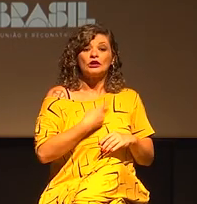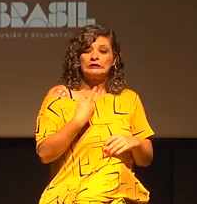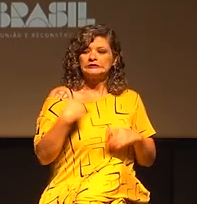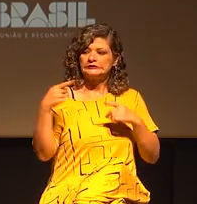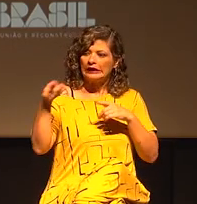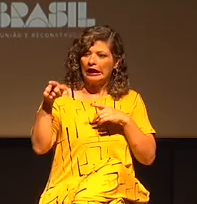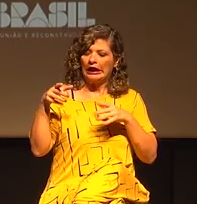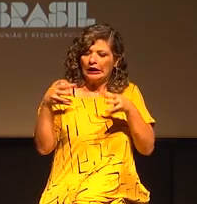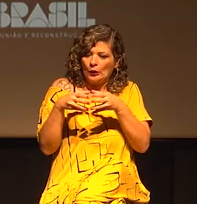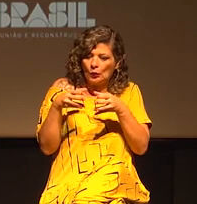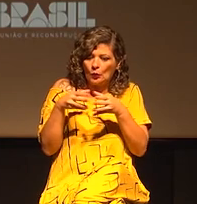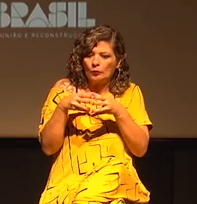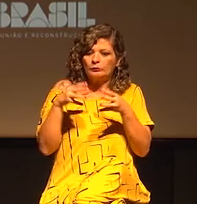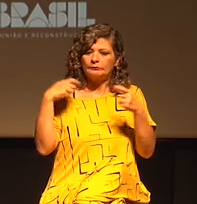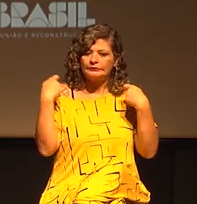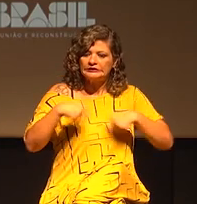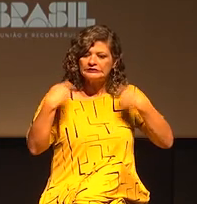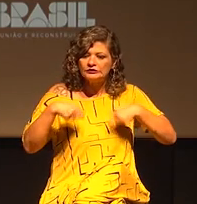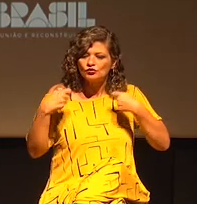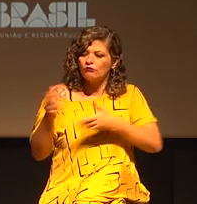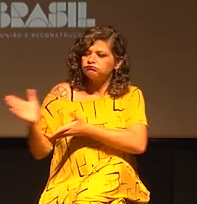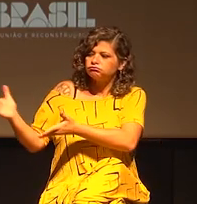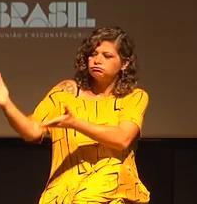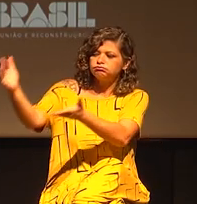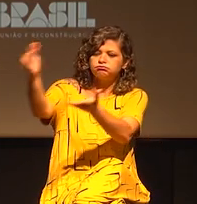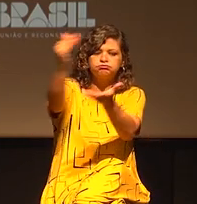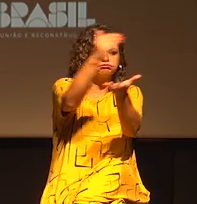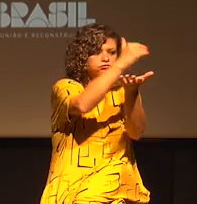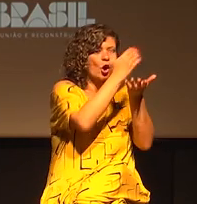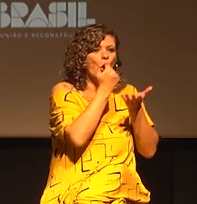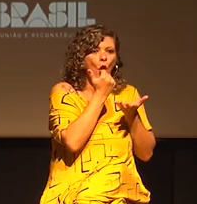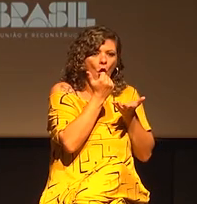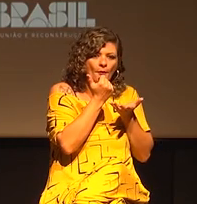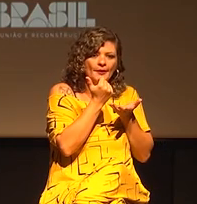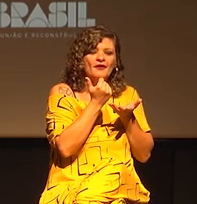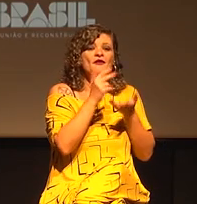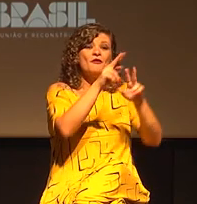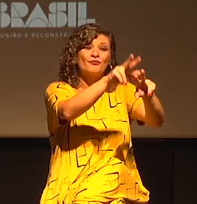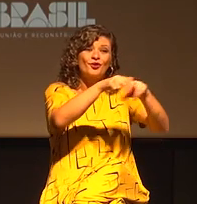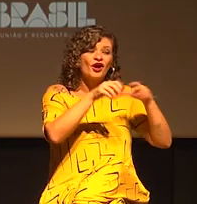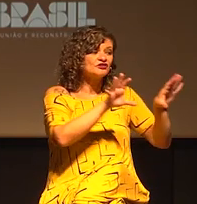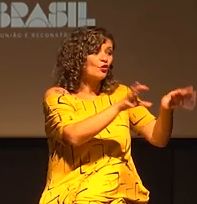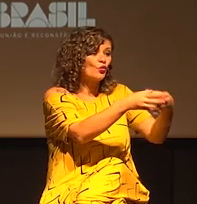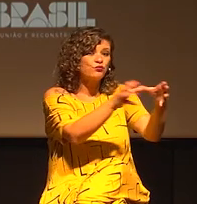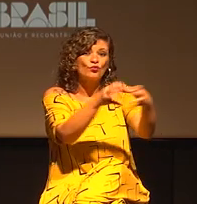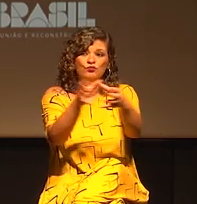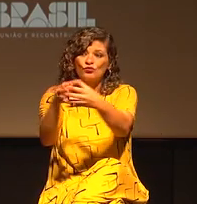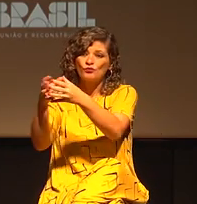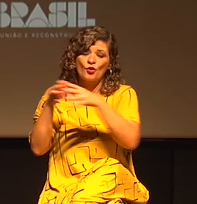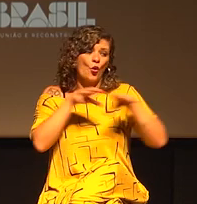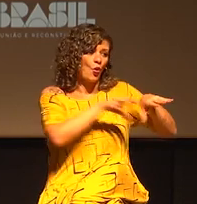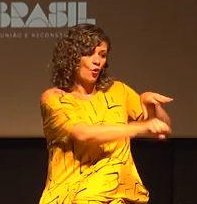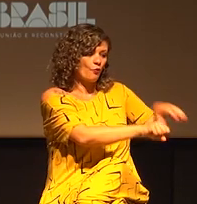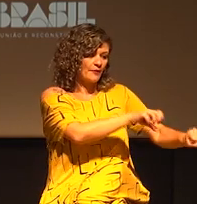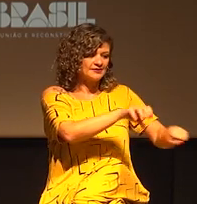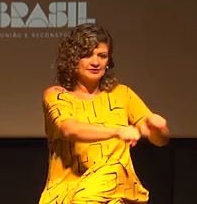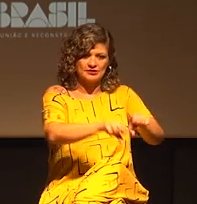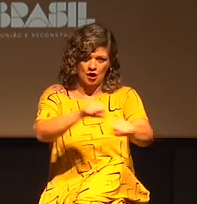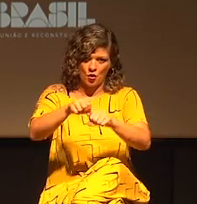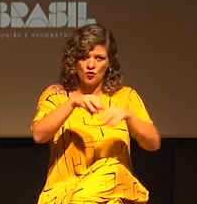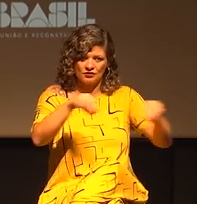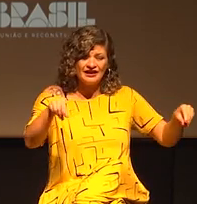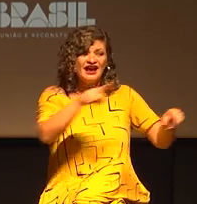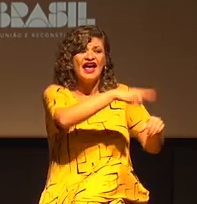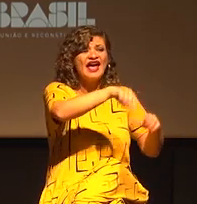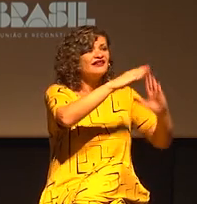uma grande arrecadação de alimentos paraas pessoas que que moravam nas ocupações pessoas as pessoas que moravam nas ocupações moram da forma